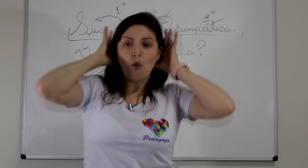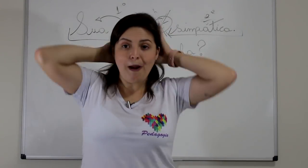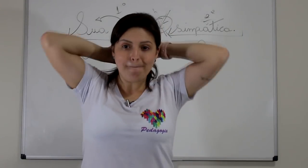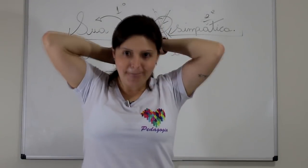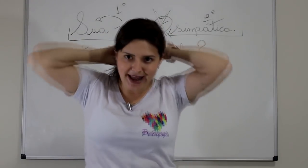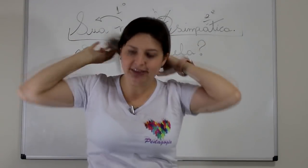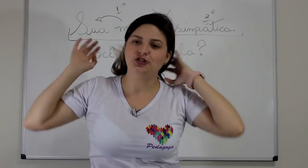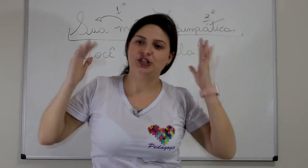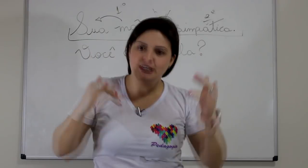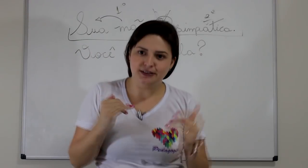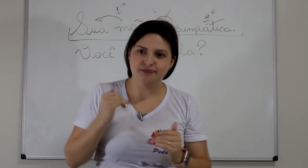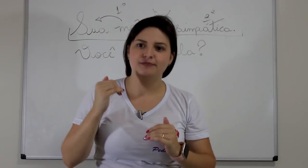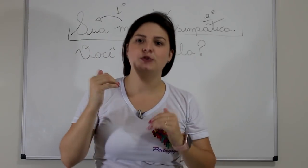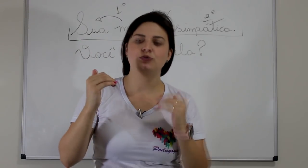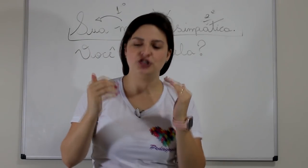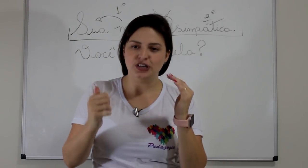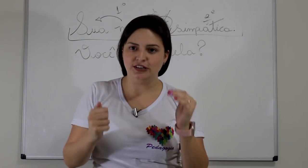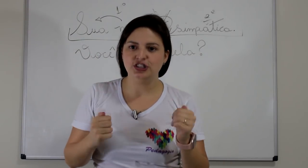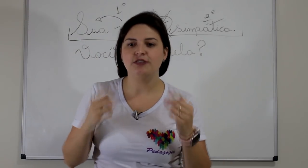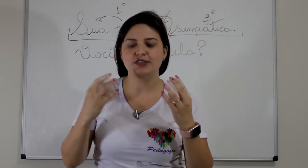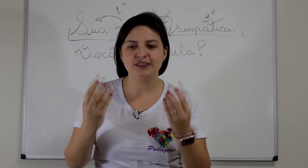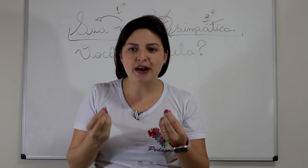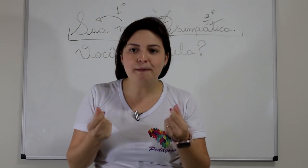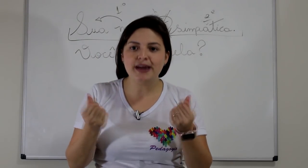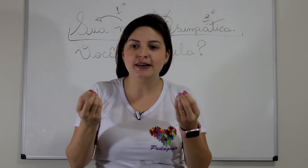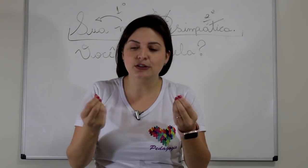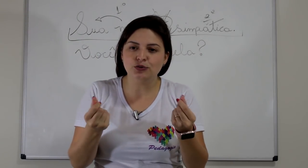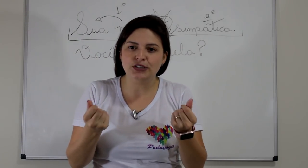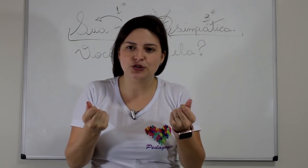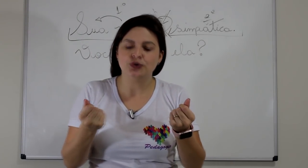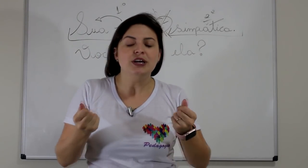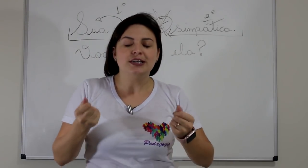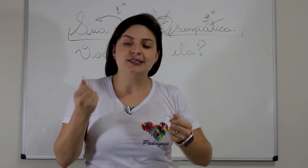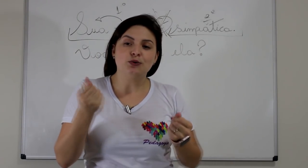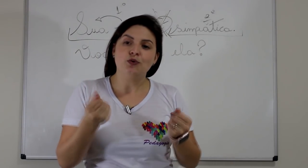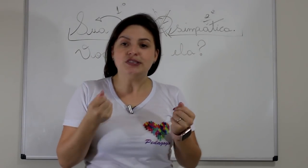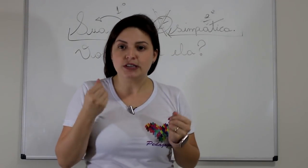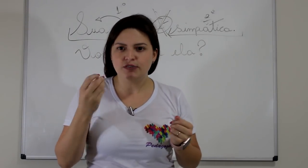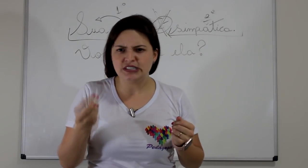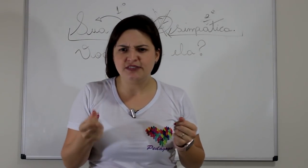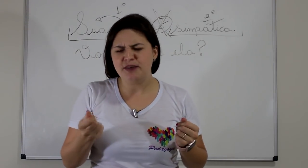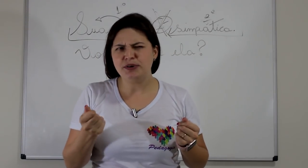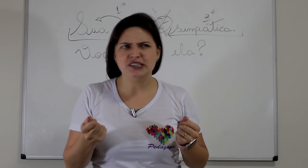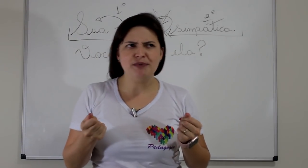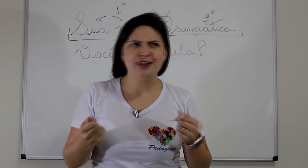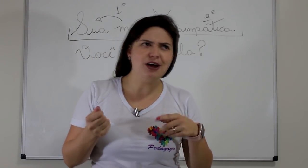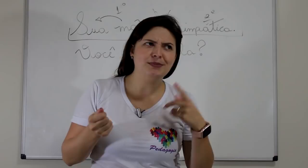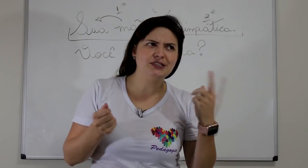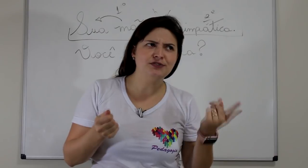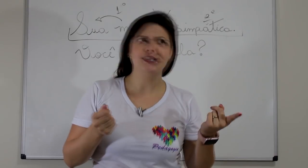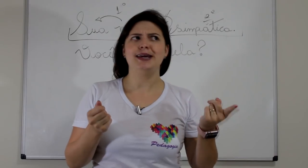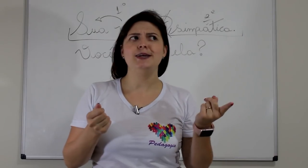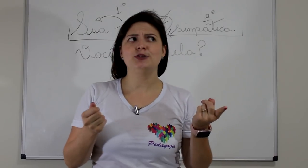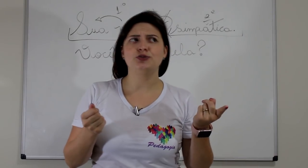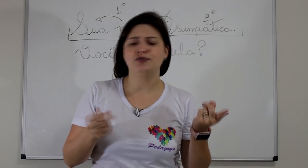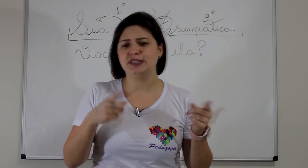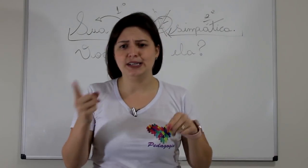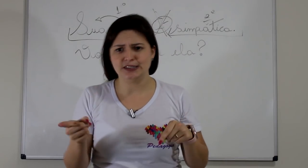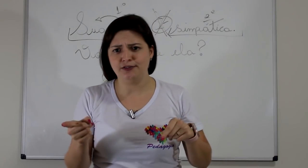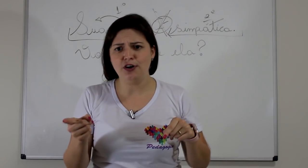a prática do dia a dia, você vai pegando isso, que são coisas que você vai percebendo. Mas se eu fizer isso, fizer dessa